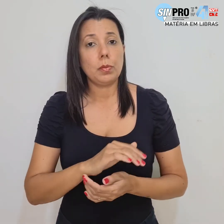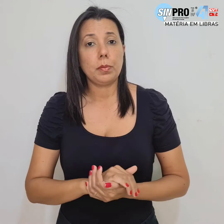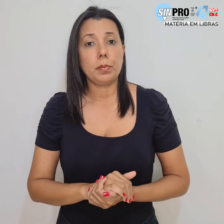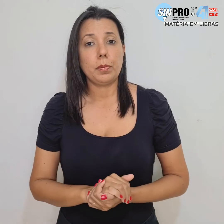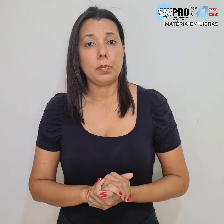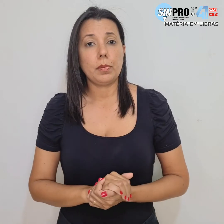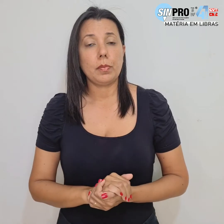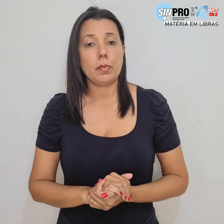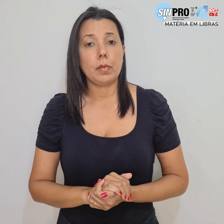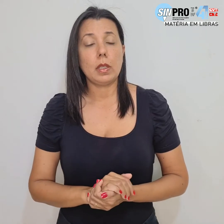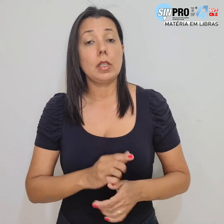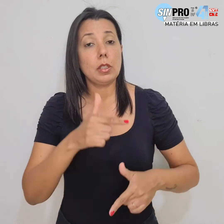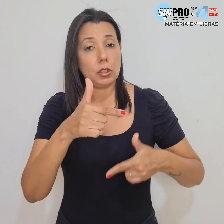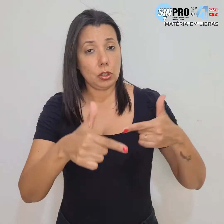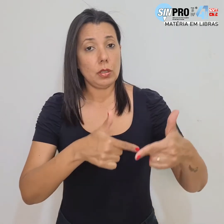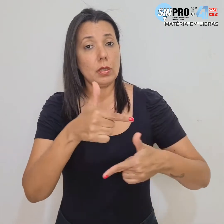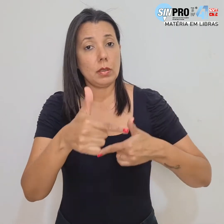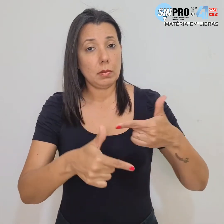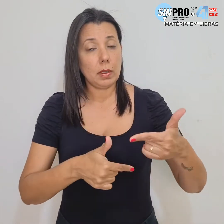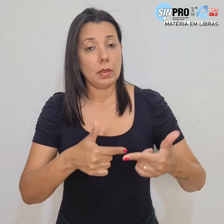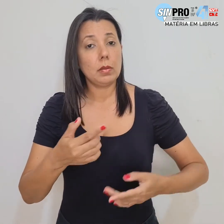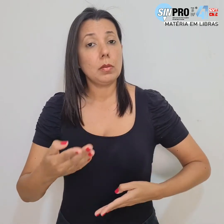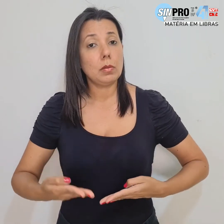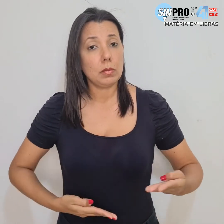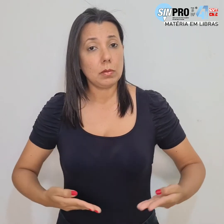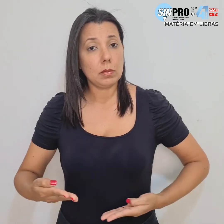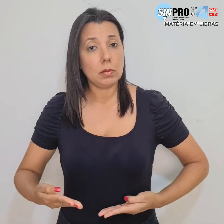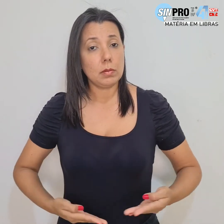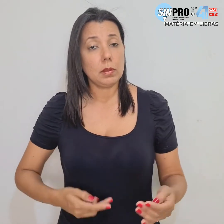de mão de obra nos serviços públicos.